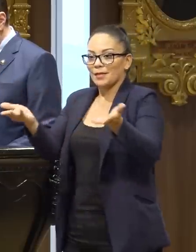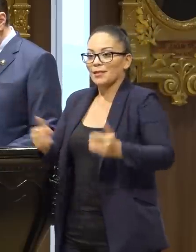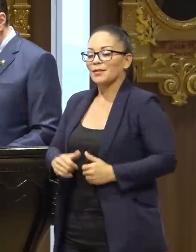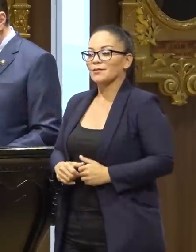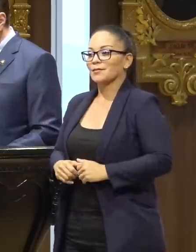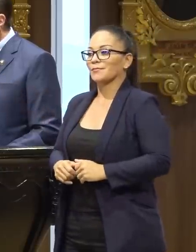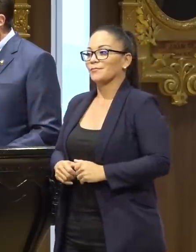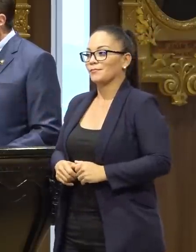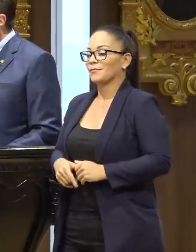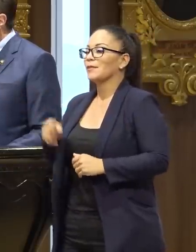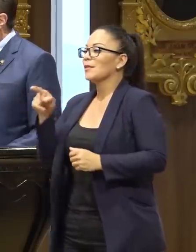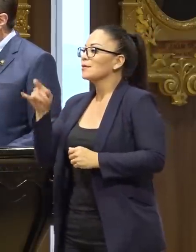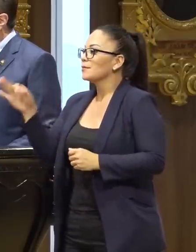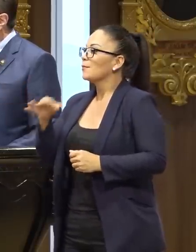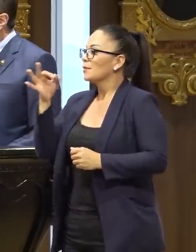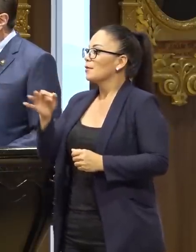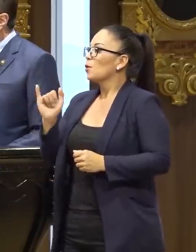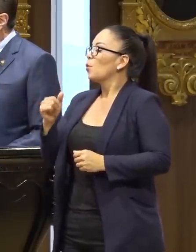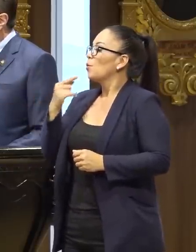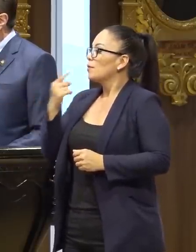De esta manera,